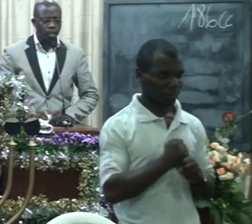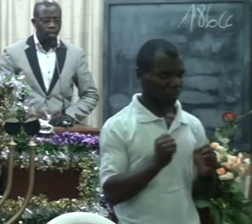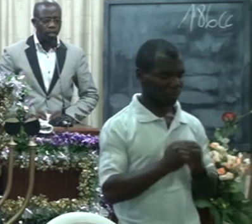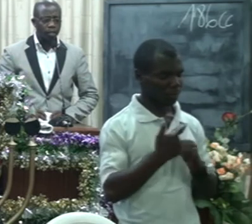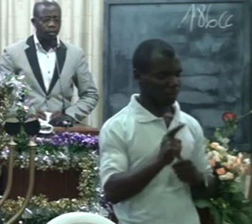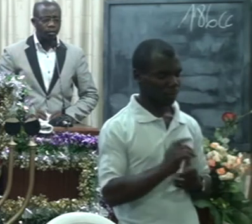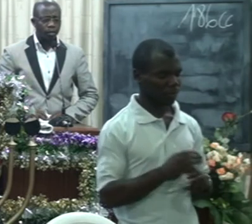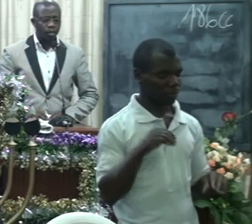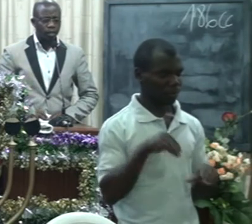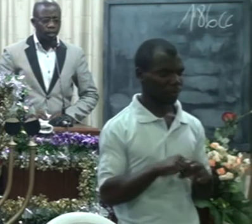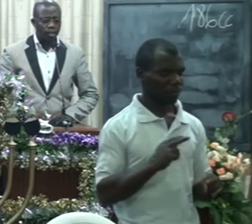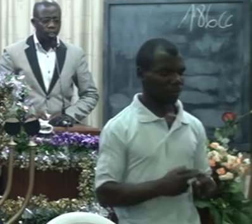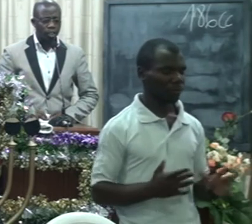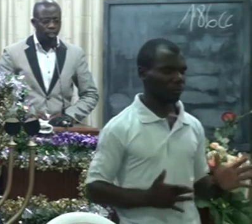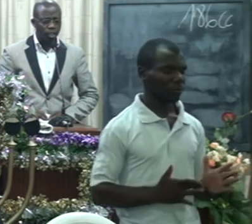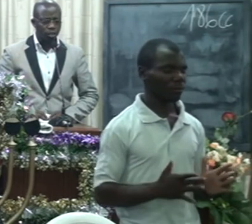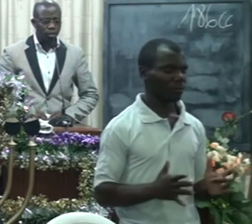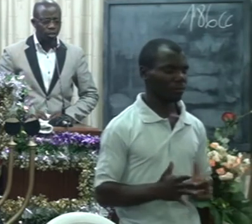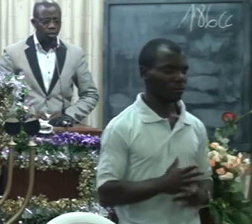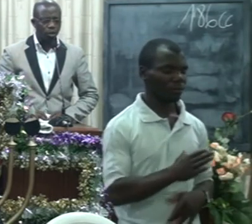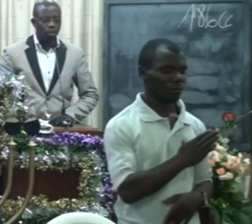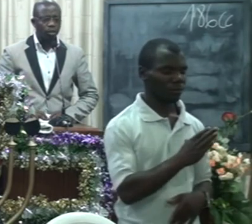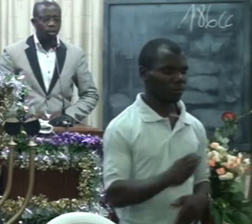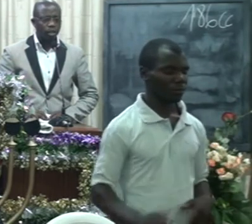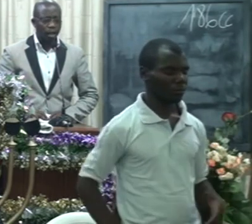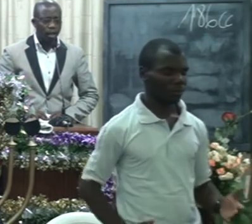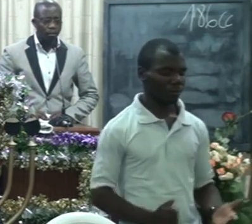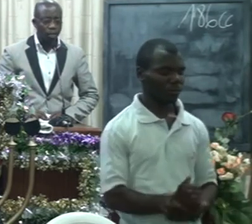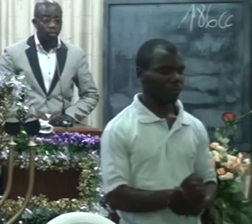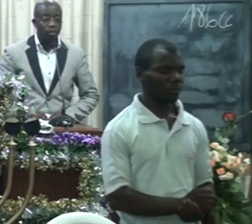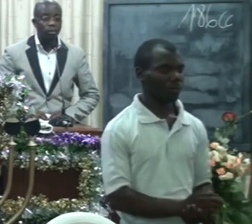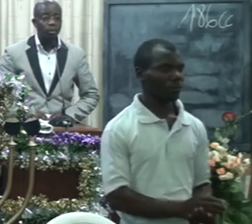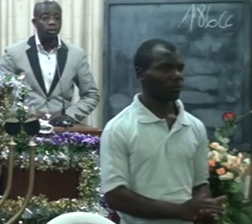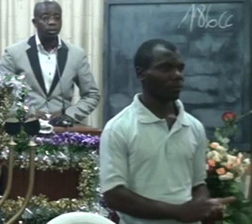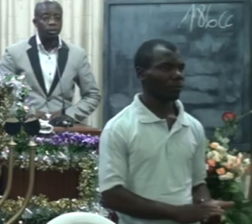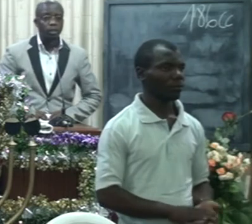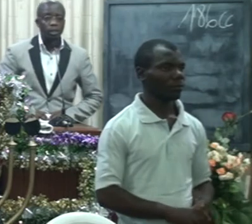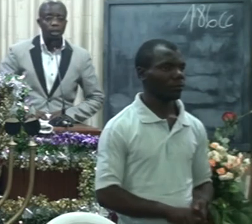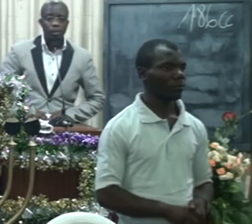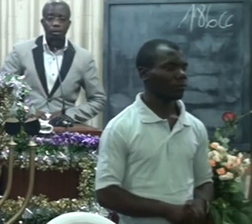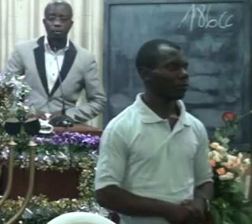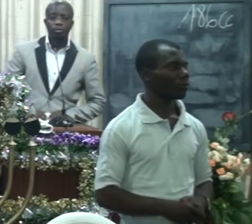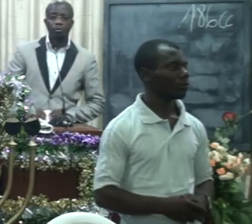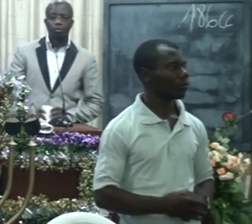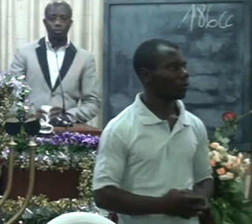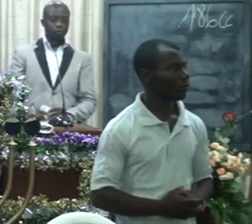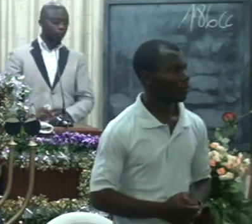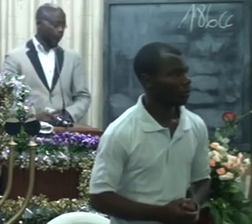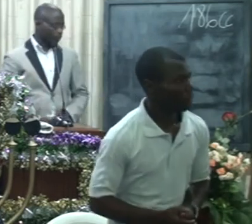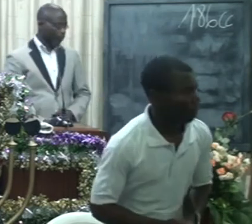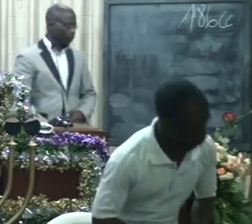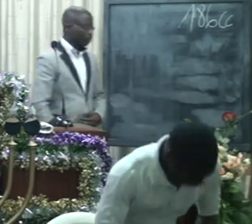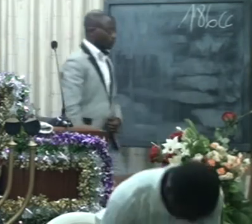avec lui dans le nom de Jésus-Christ. Amen. Amen. Amen.